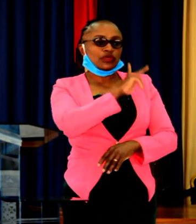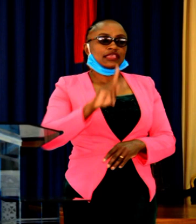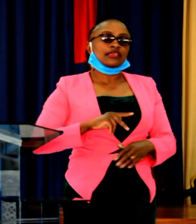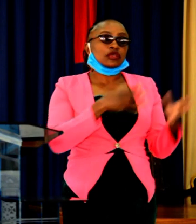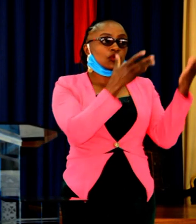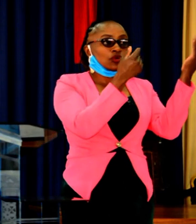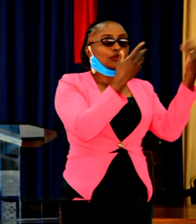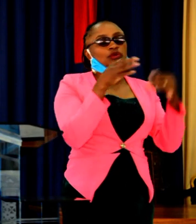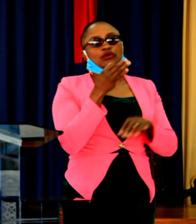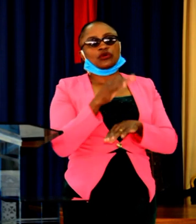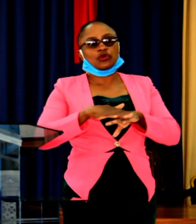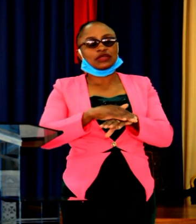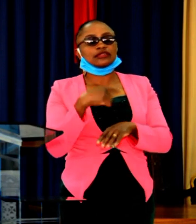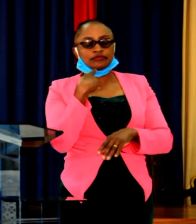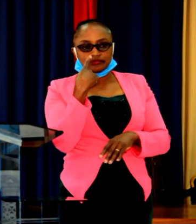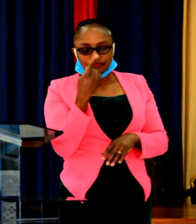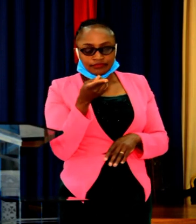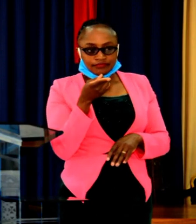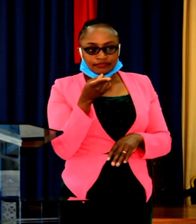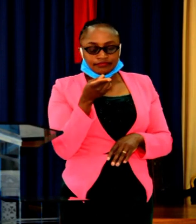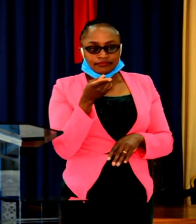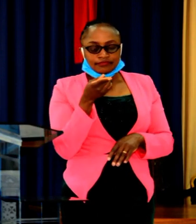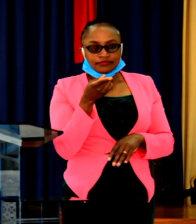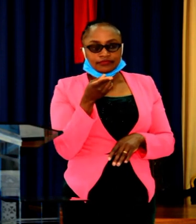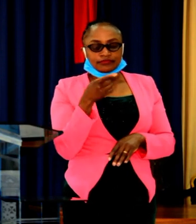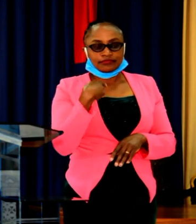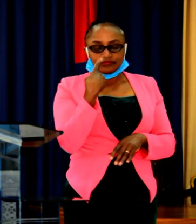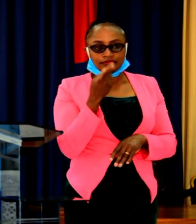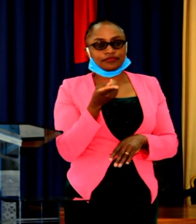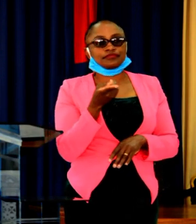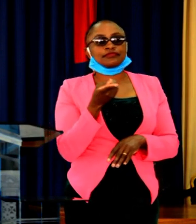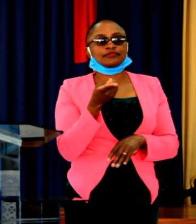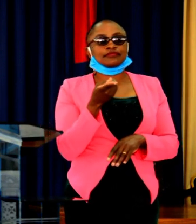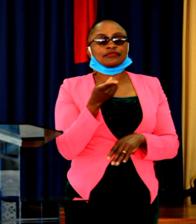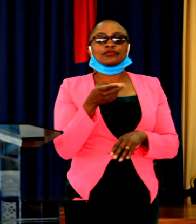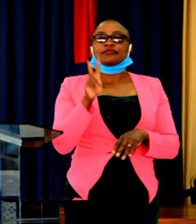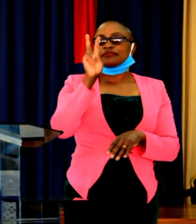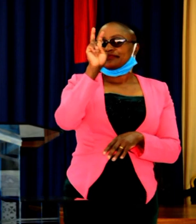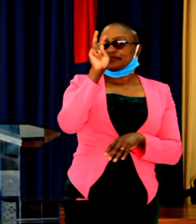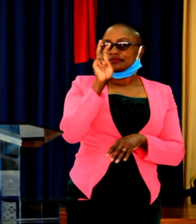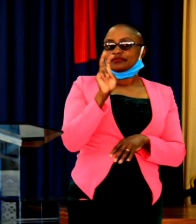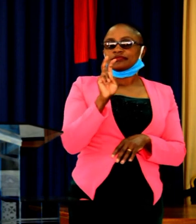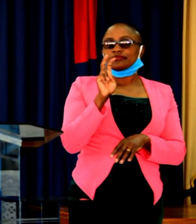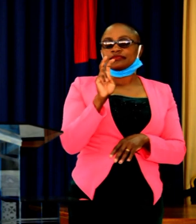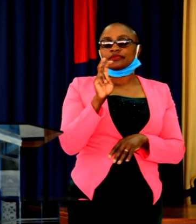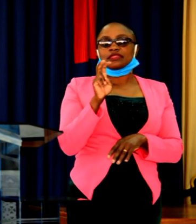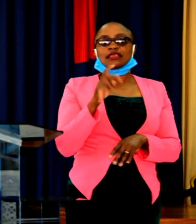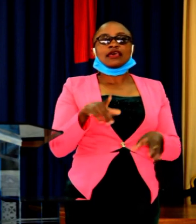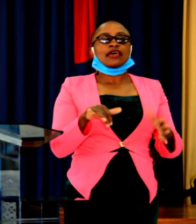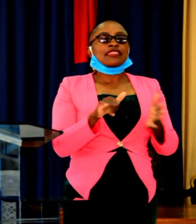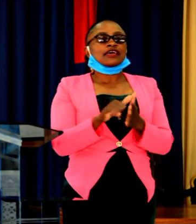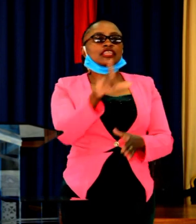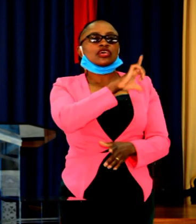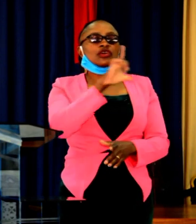wake, akamjibu yule mtu wa Mungu akasema, tazama, kama Bwana